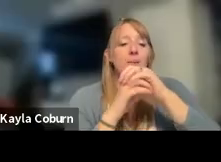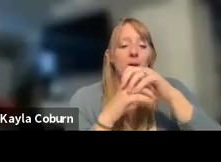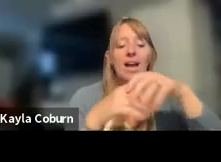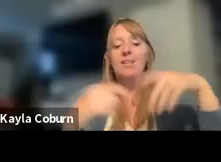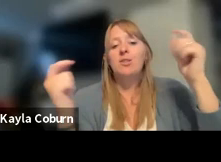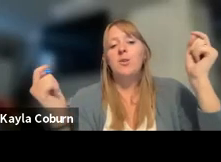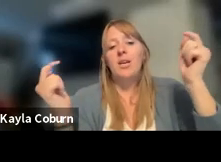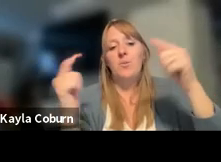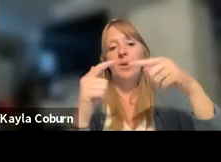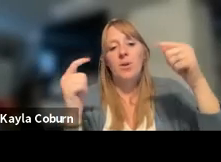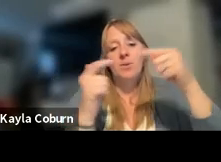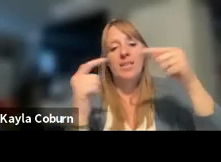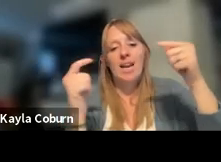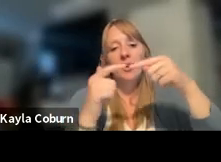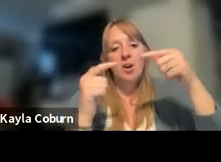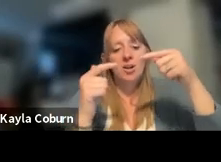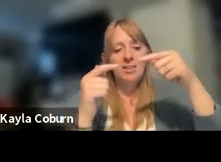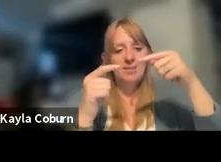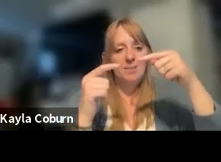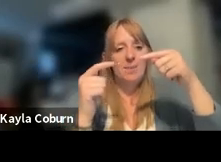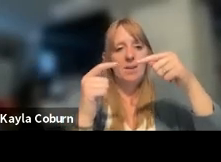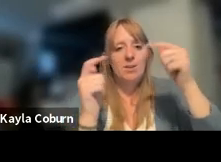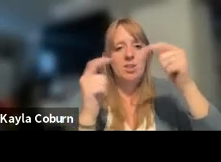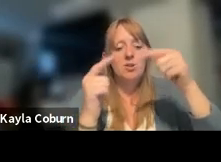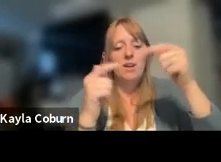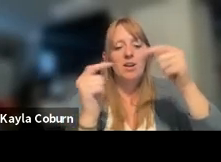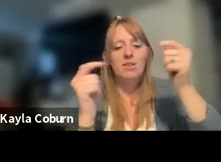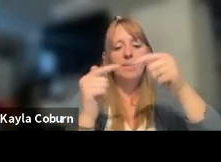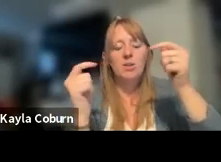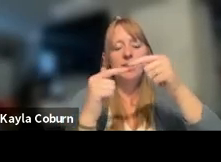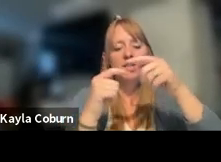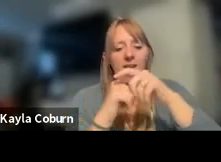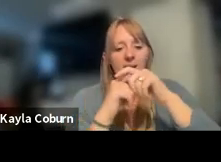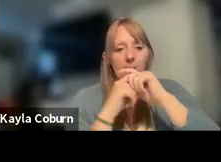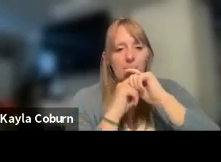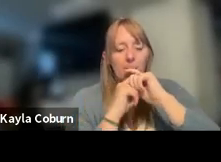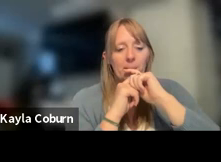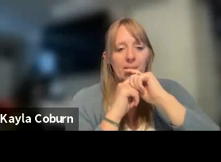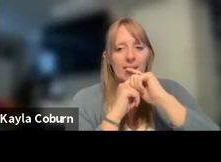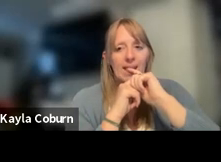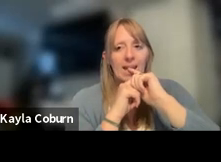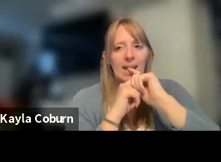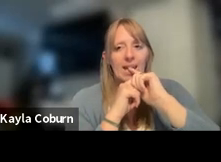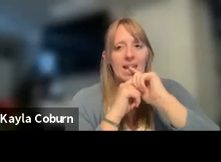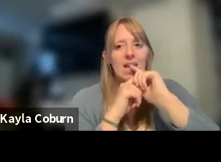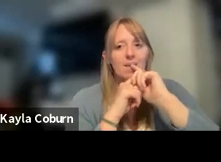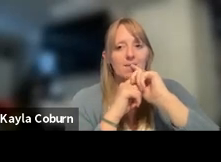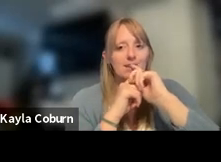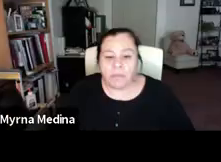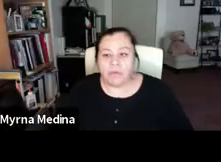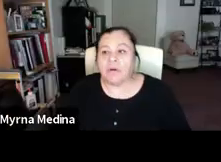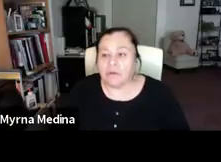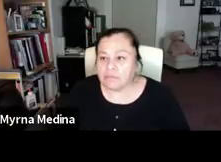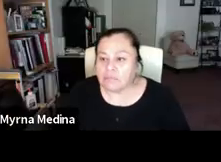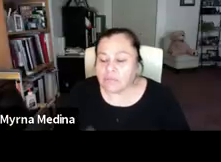For example, I had a student when we would sign hurt, which is two fingers coming towards each other. Por